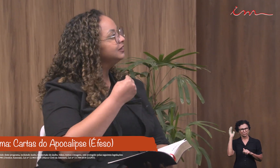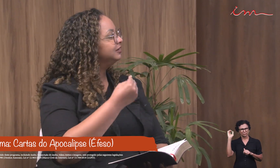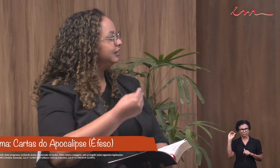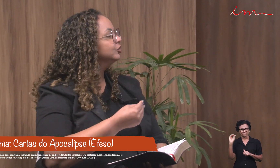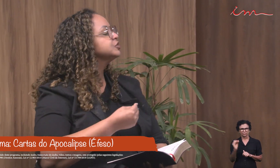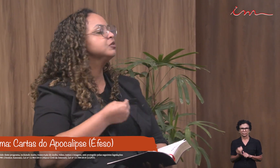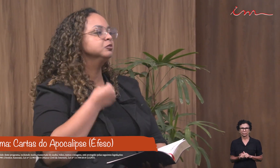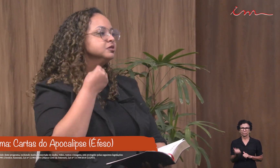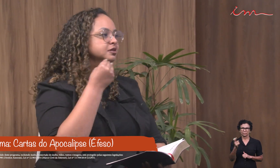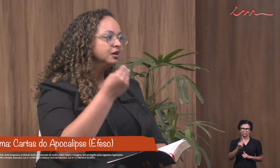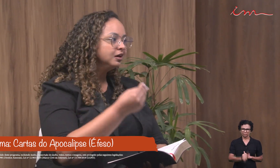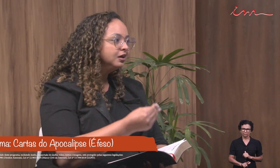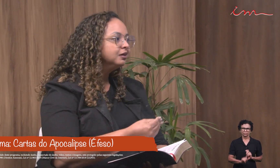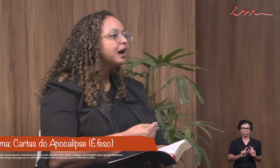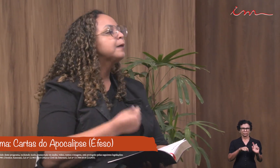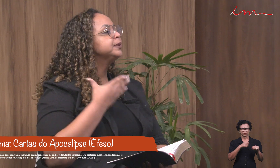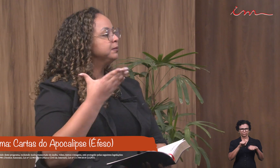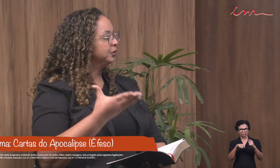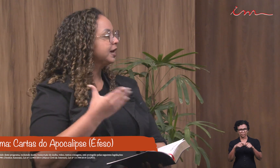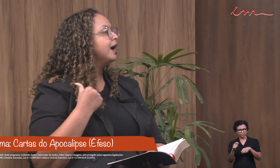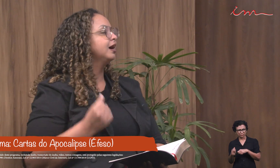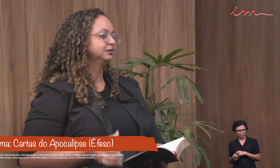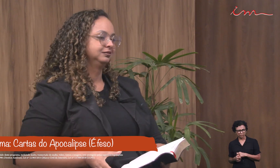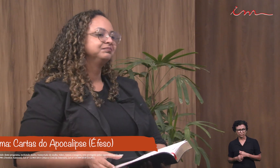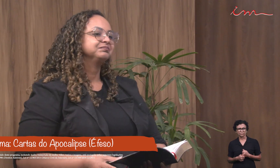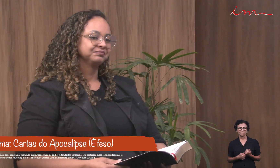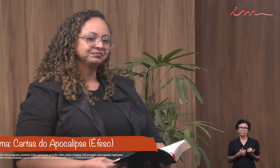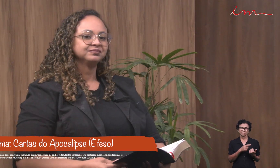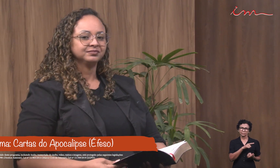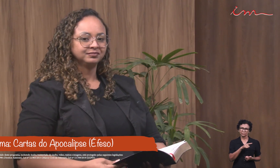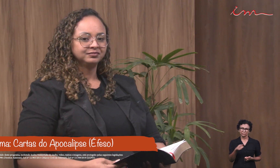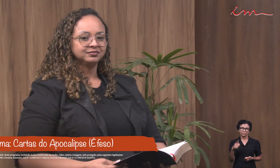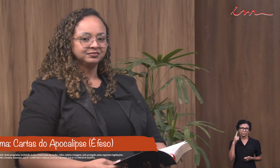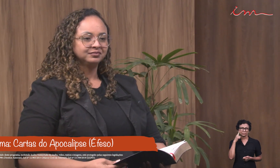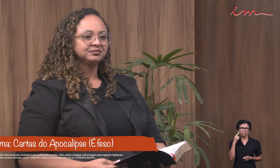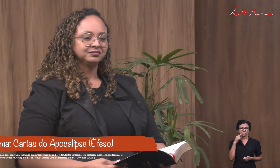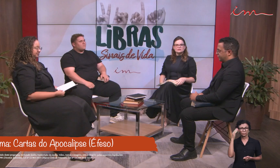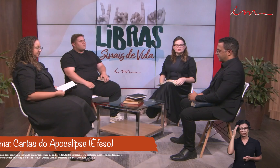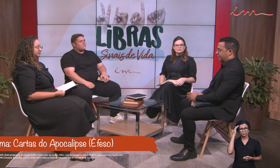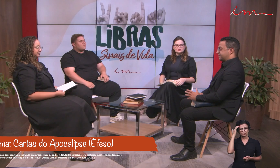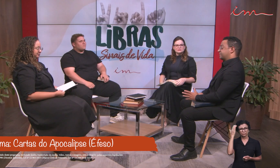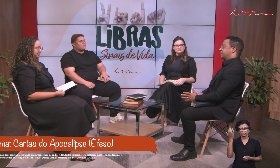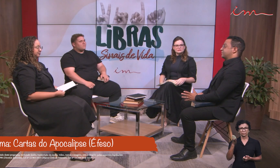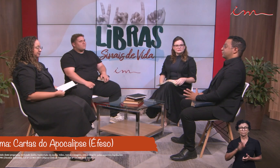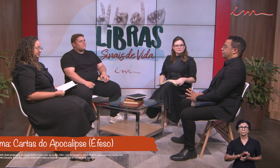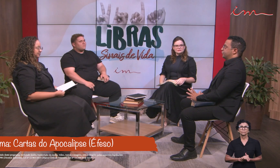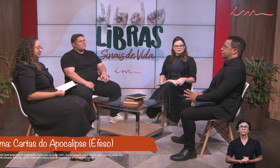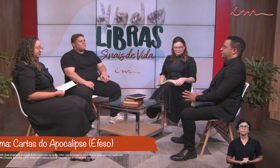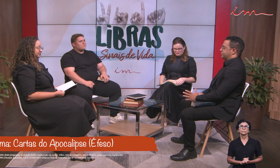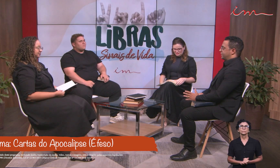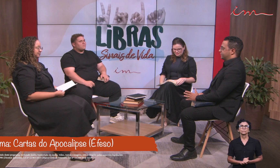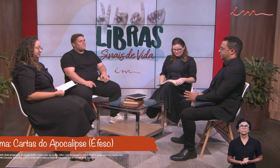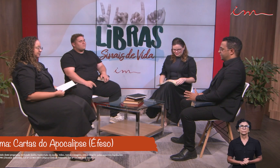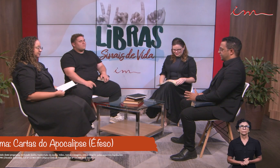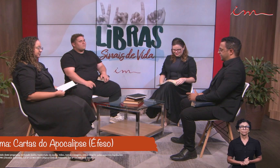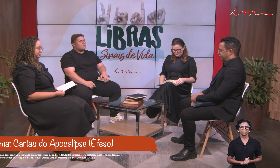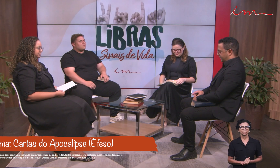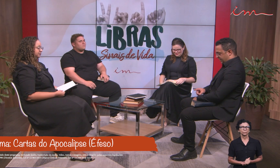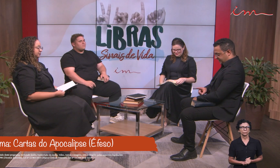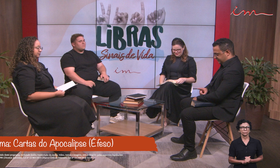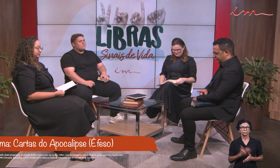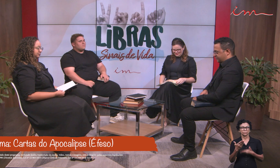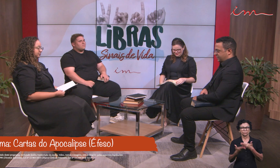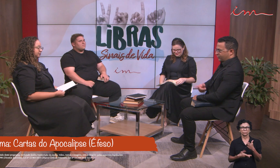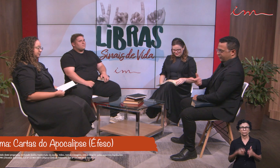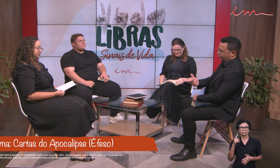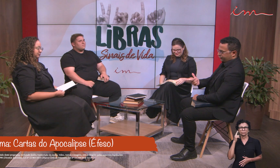surdo entender, nós vamos Adaptando. Né, Exatamente. na nossa função, quando a gente fala nos trabalhos de assistência ao surdo e ao surdo cego, né,